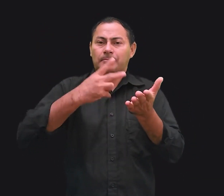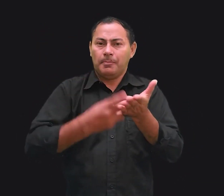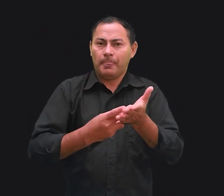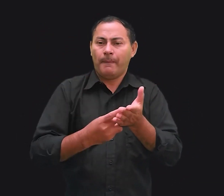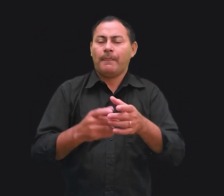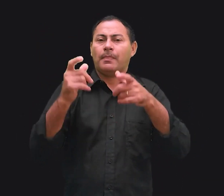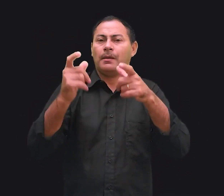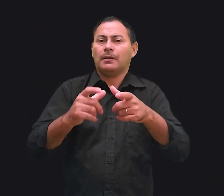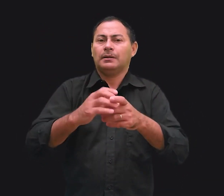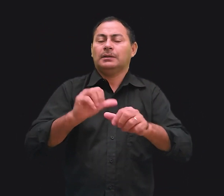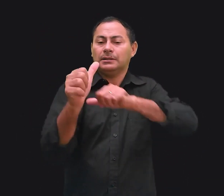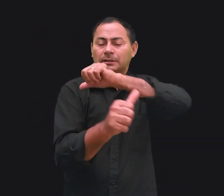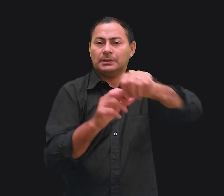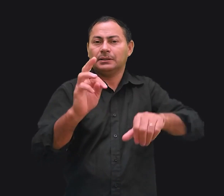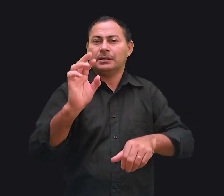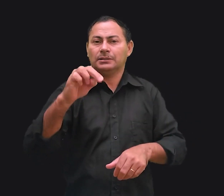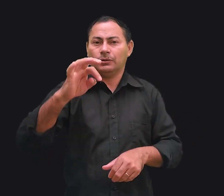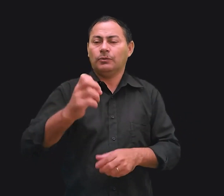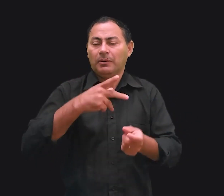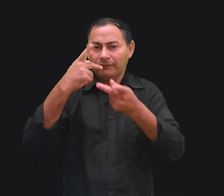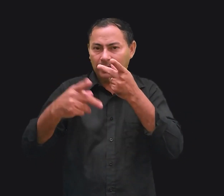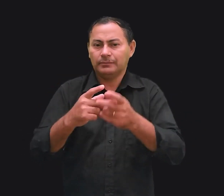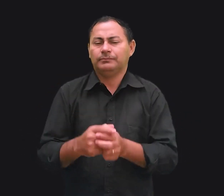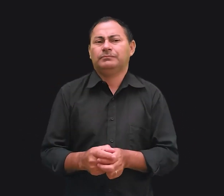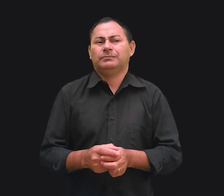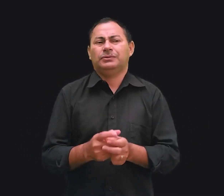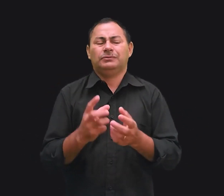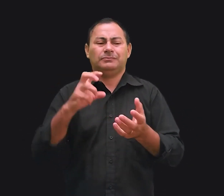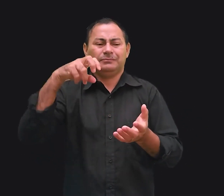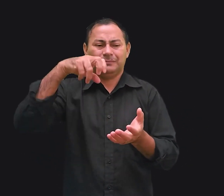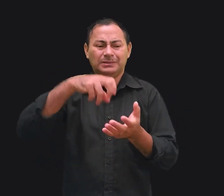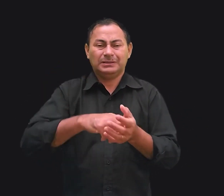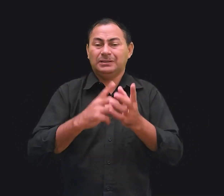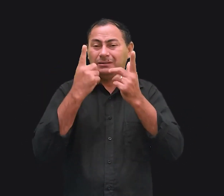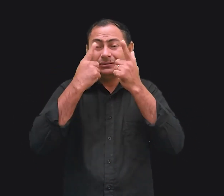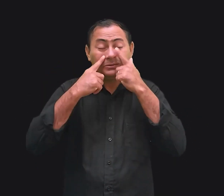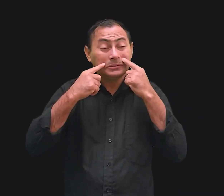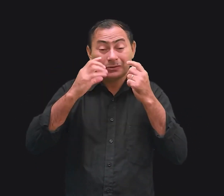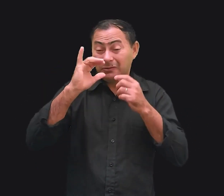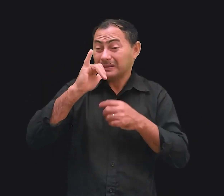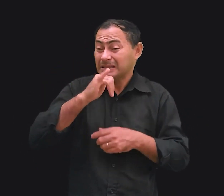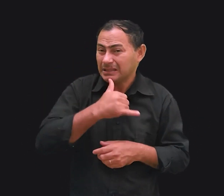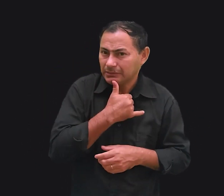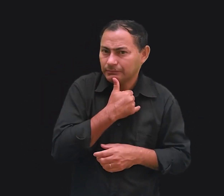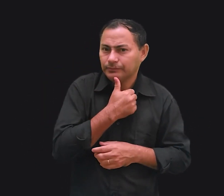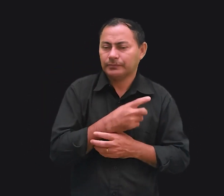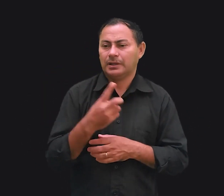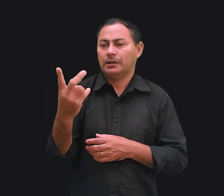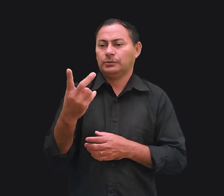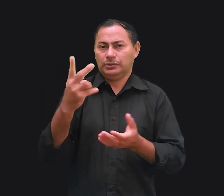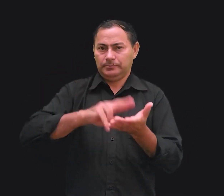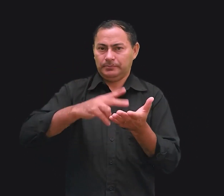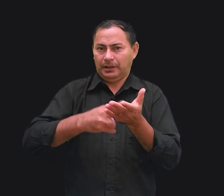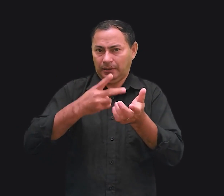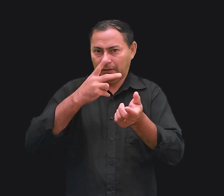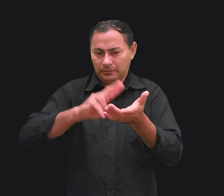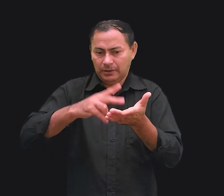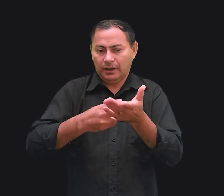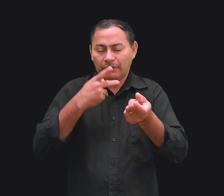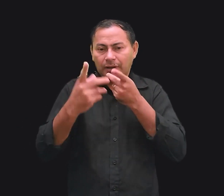outra tradução, no lugar de transtornou, diz, descaiu-lhe o semblante. Ambas traduções querem dizer que